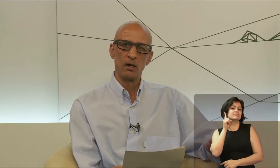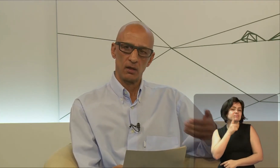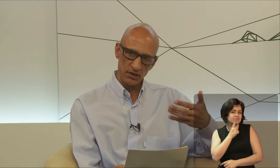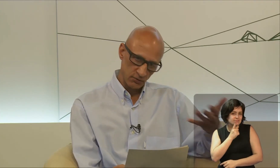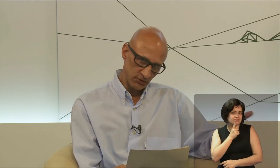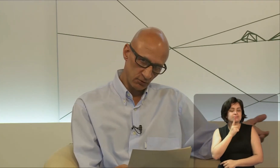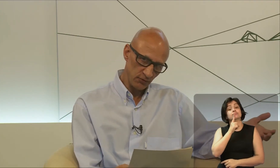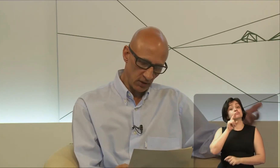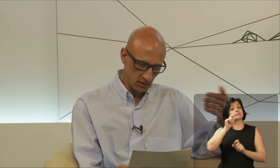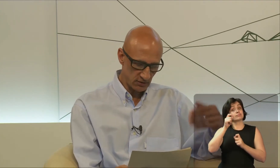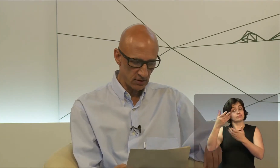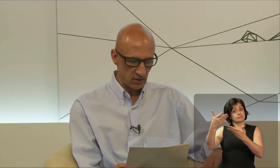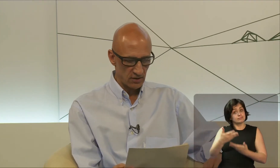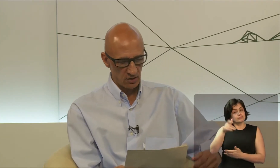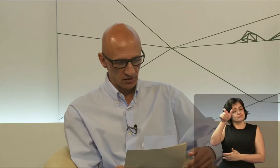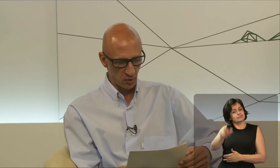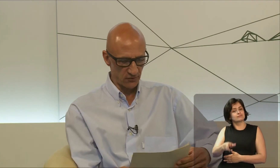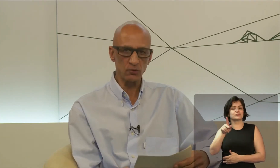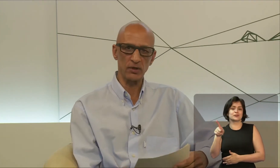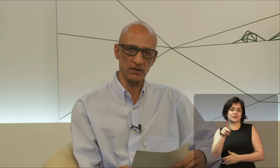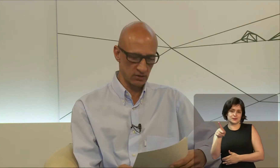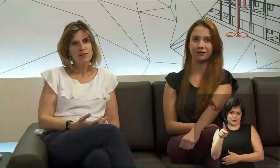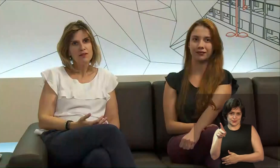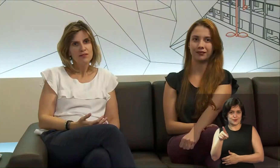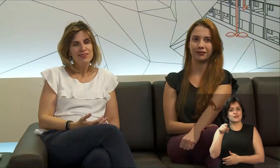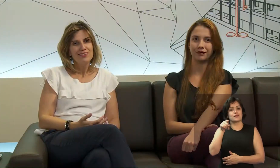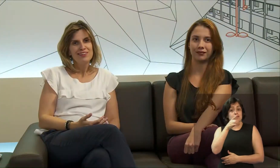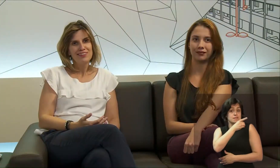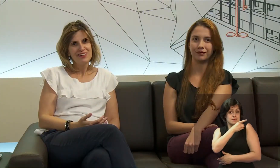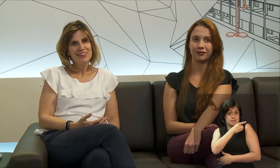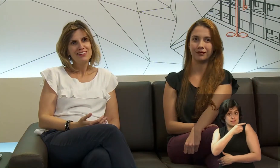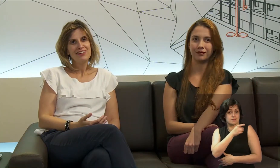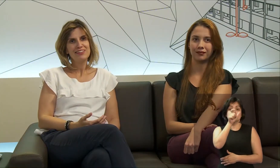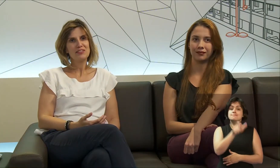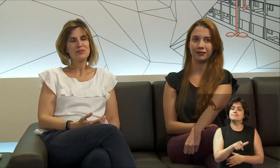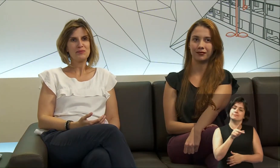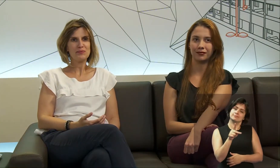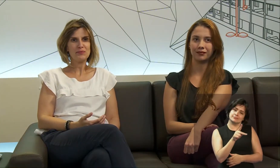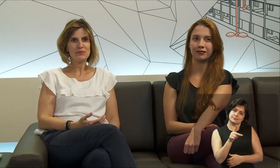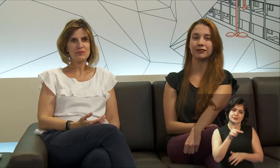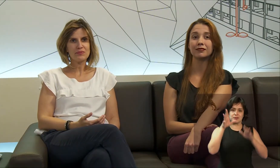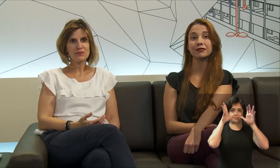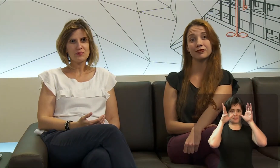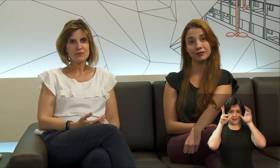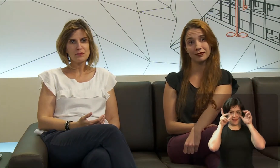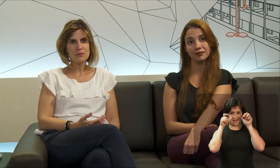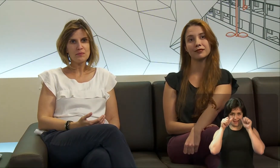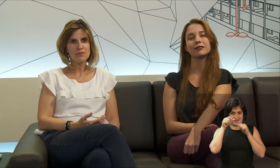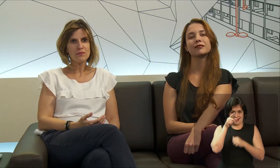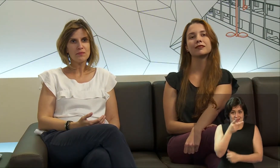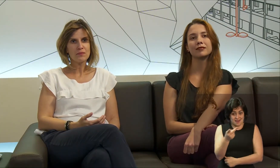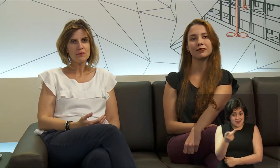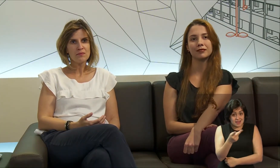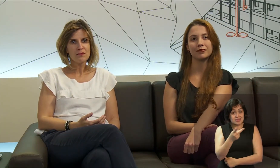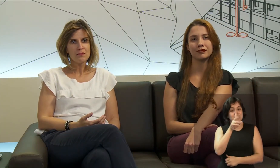E as nossas convidadas são as professoras Débora Campos e Mariane Stampfel, do Departamento de Língua